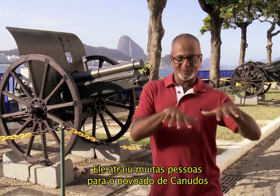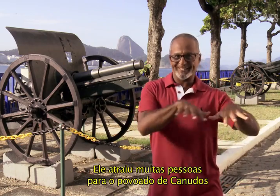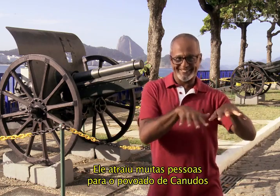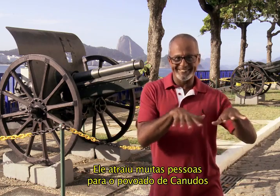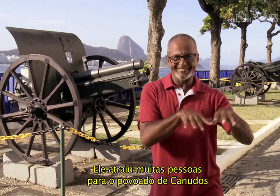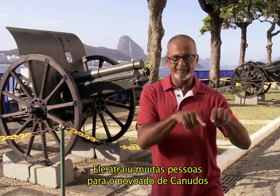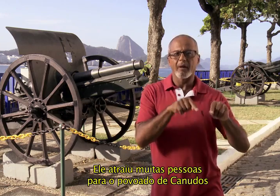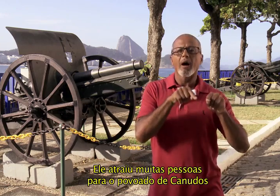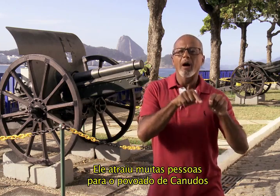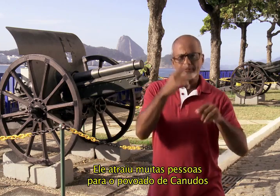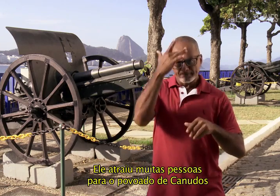de Canudos.